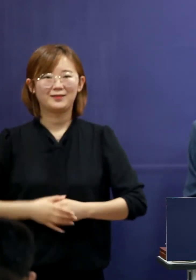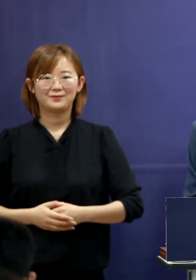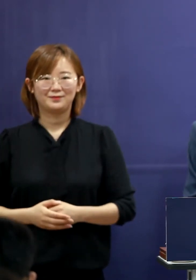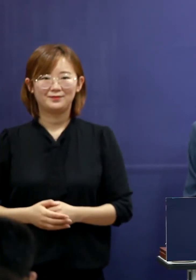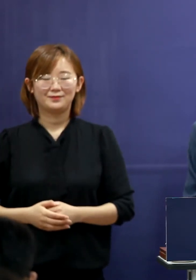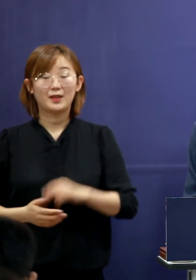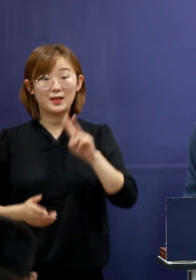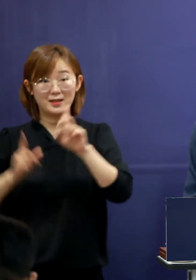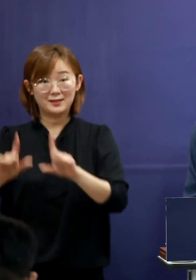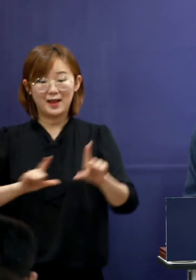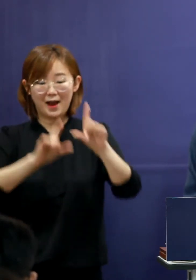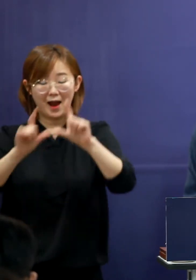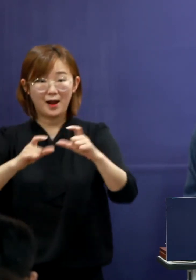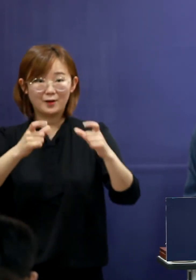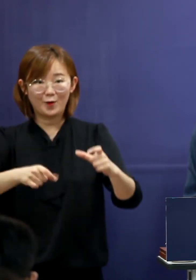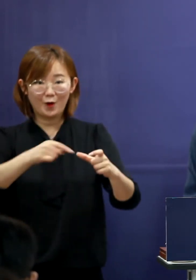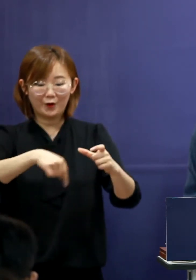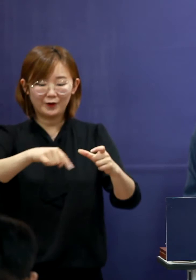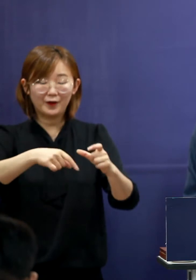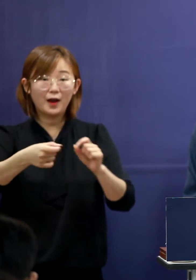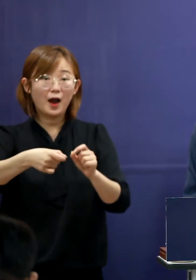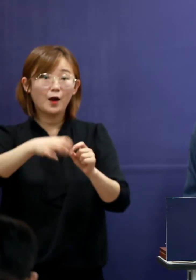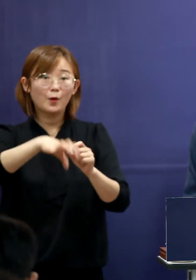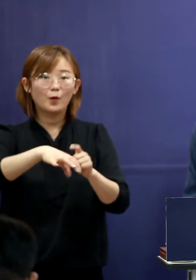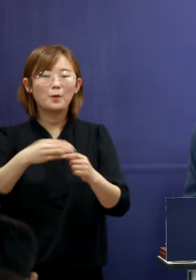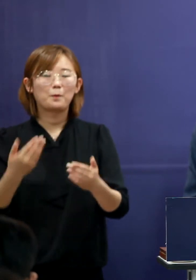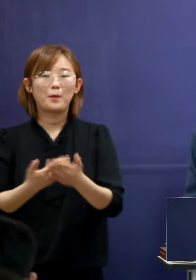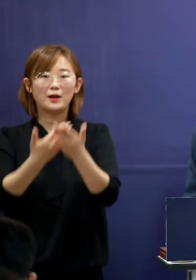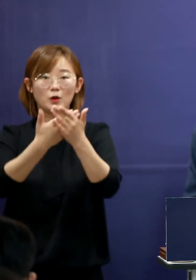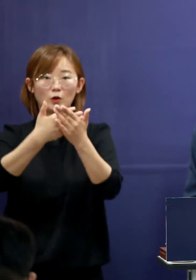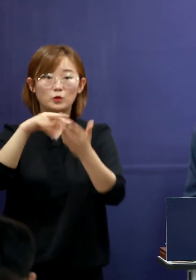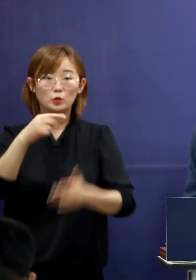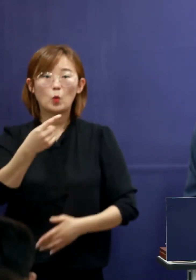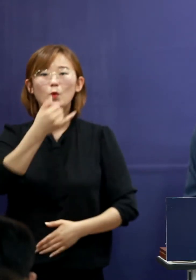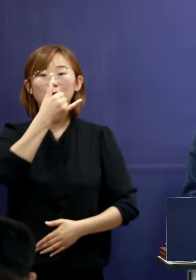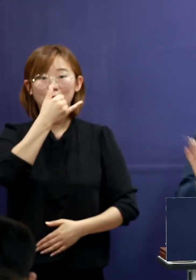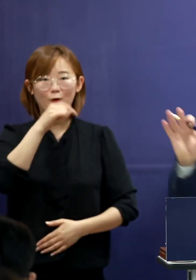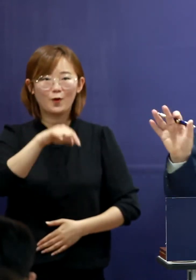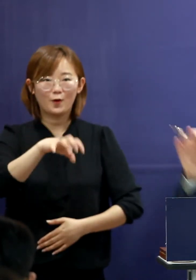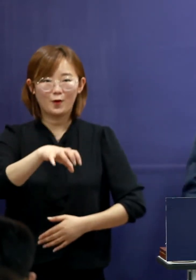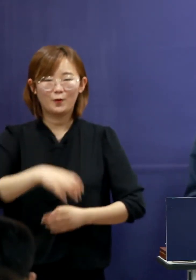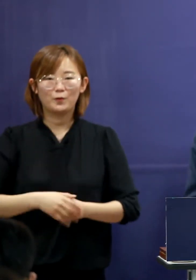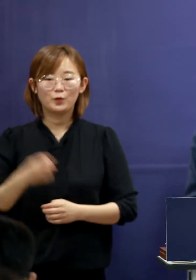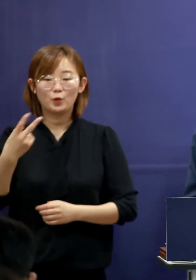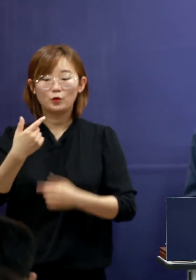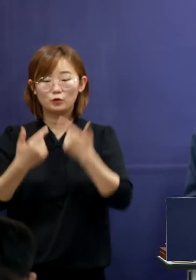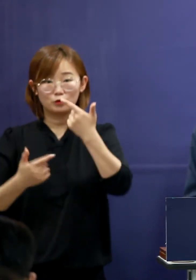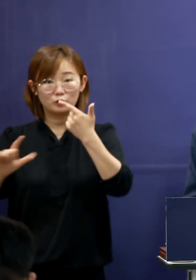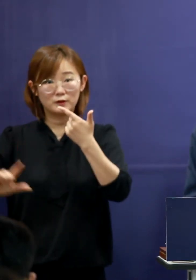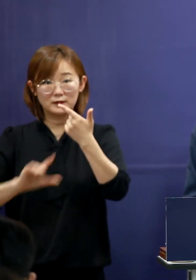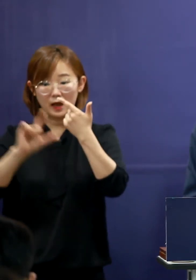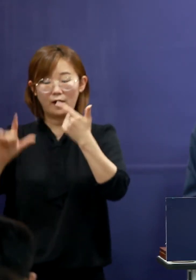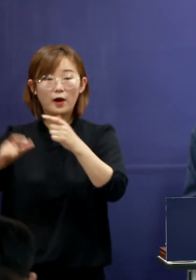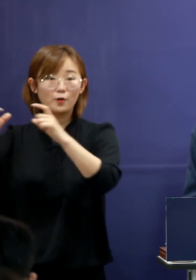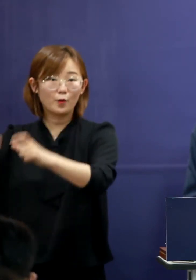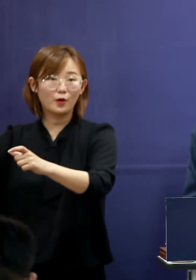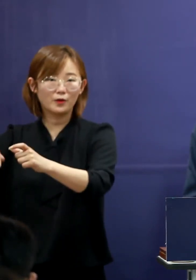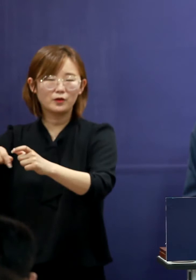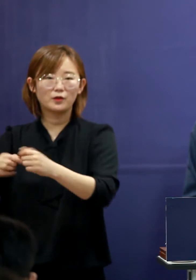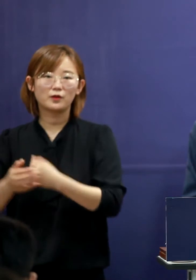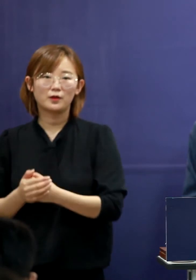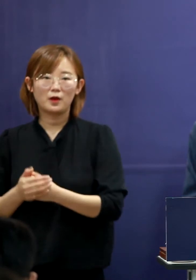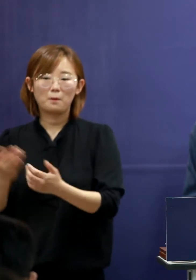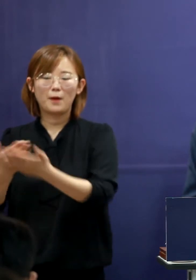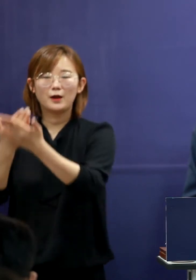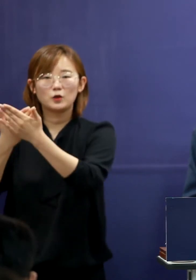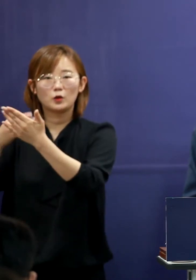이생활권 옆에도 지금 그런 그 발전소가 있는 것이고 육생활권 쪽에서도 그런 발전소가 있어야